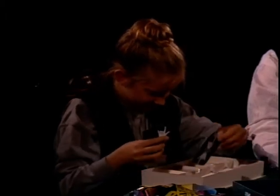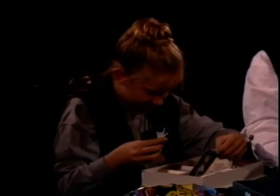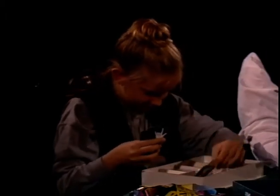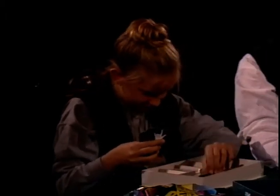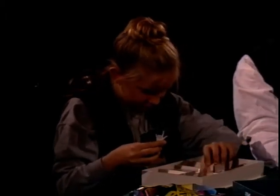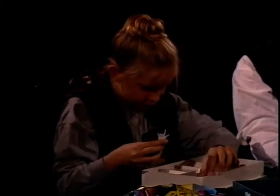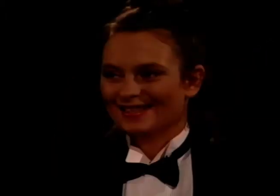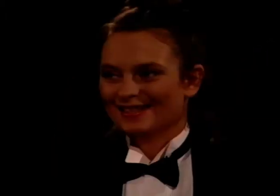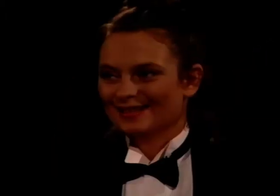Så.